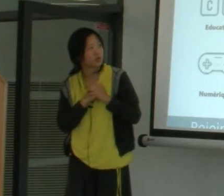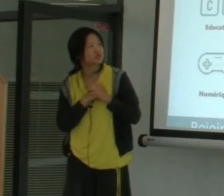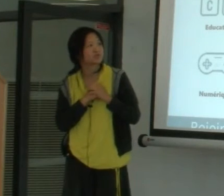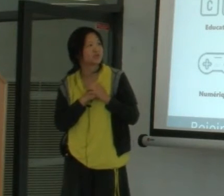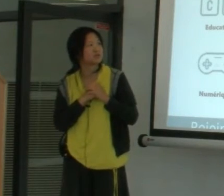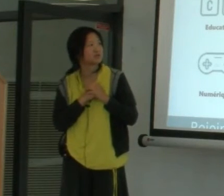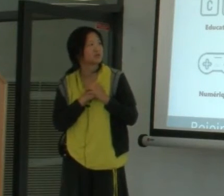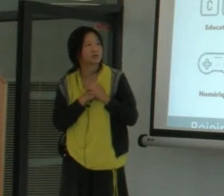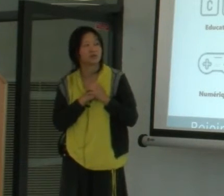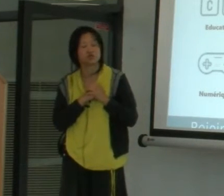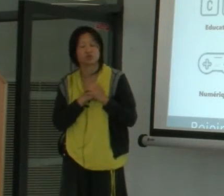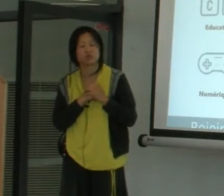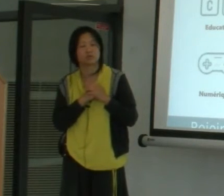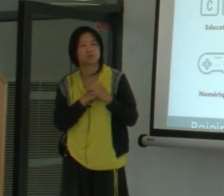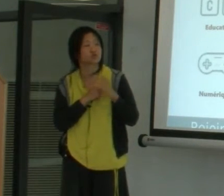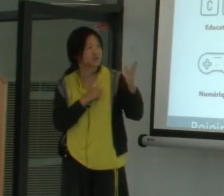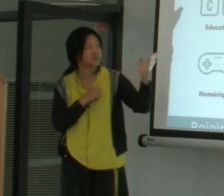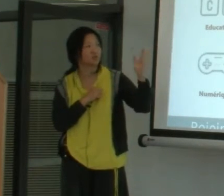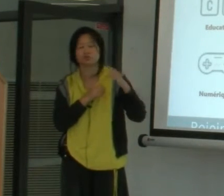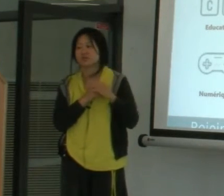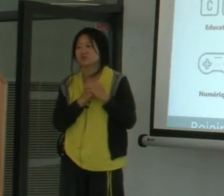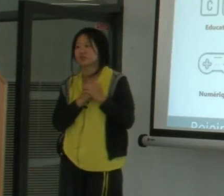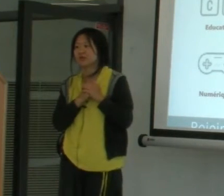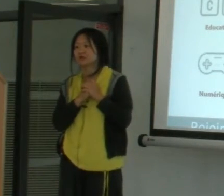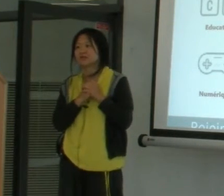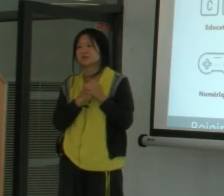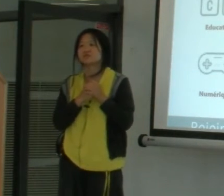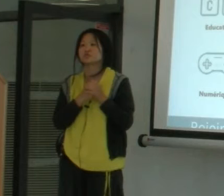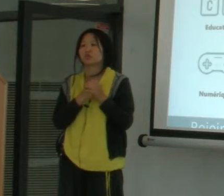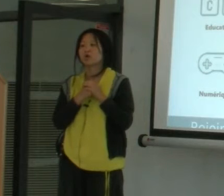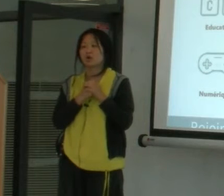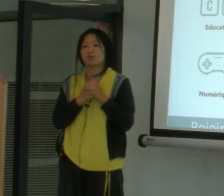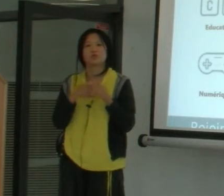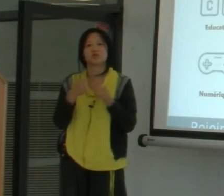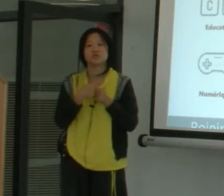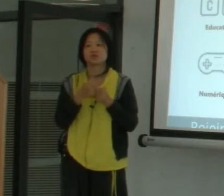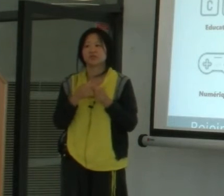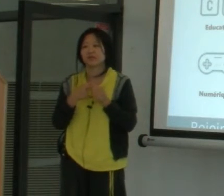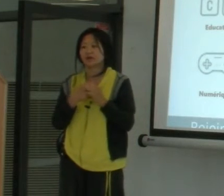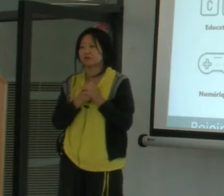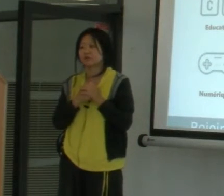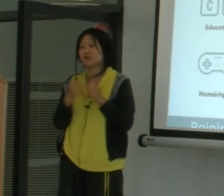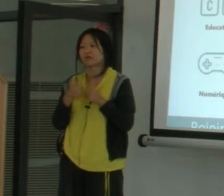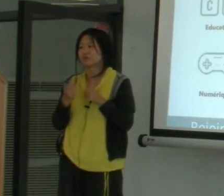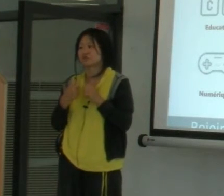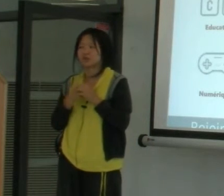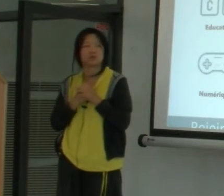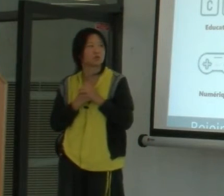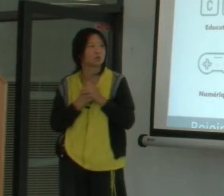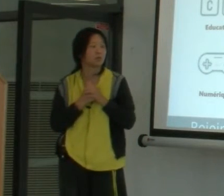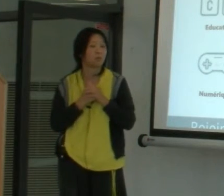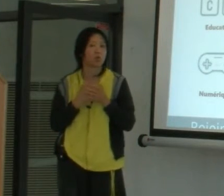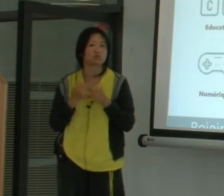on peut ajouter dans les jeux de société, on peut aussi ajouter la langue des signes on peut imaginer sur des cartes à